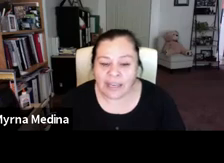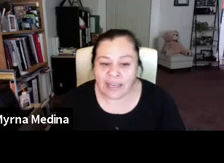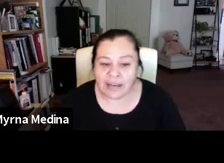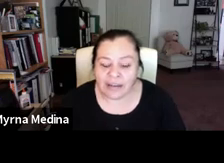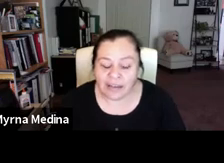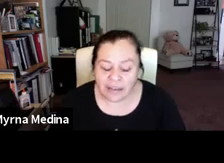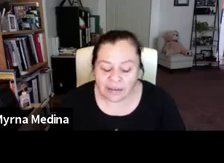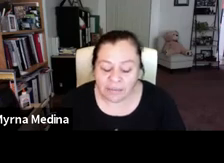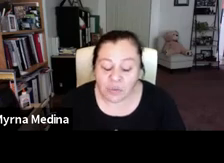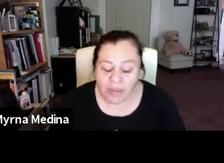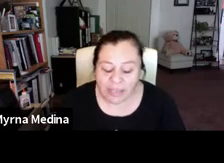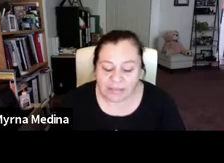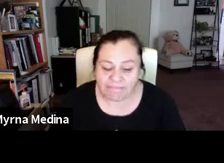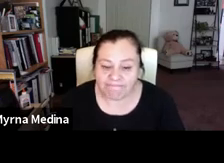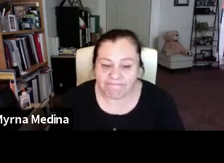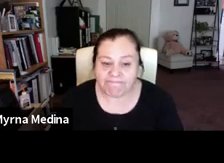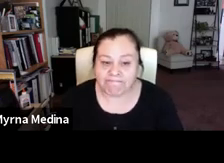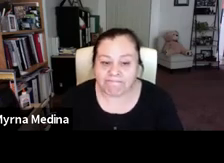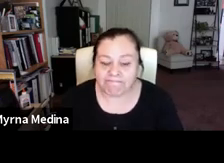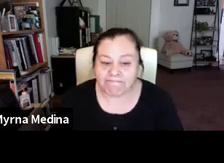de mensuales.